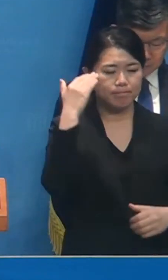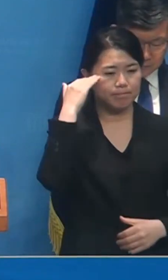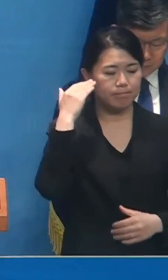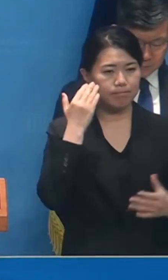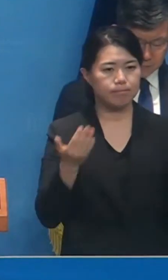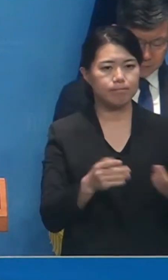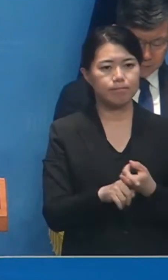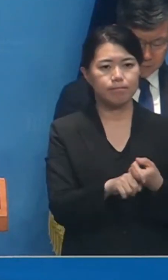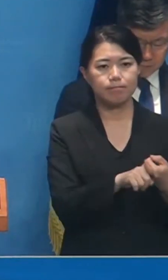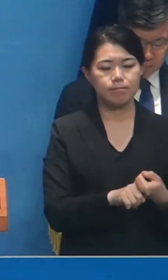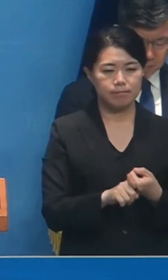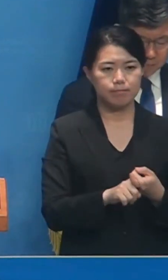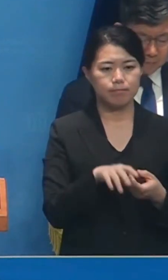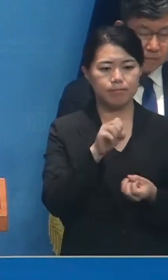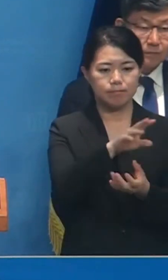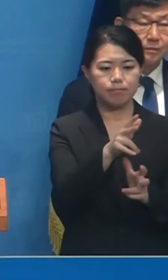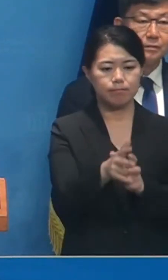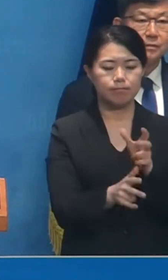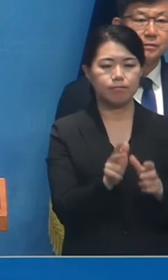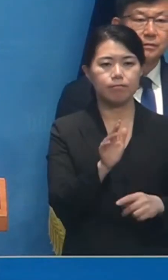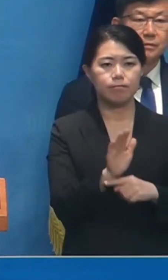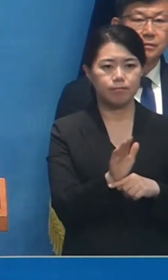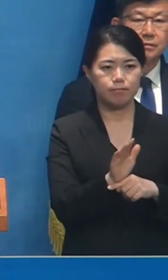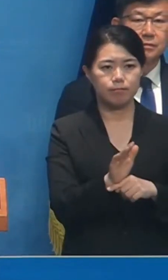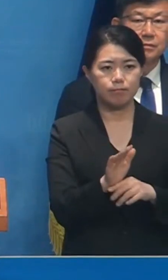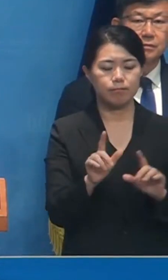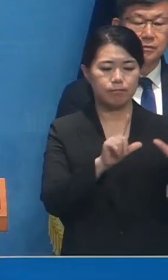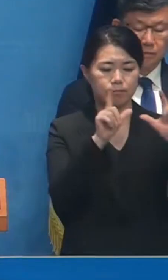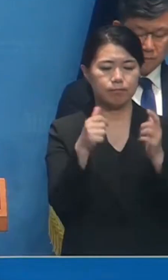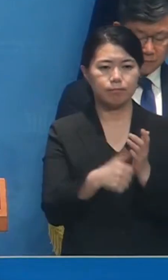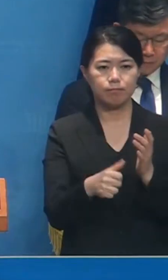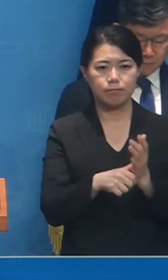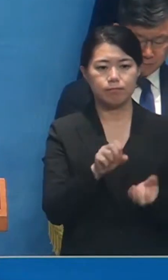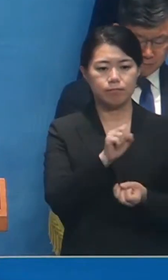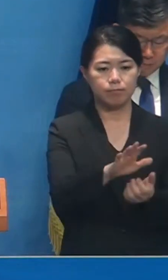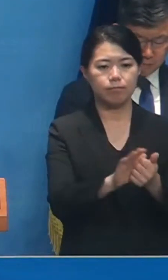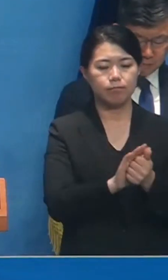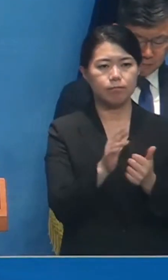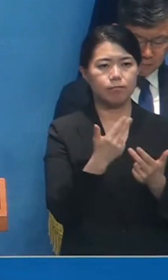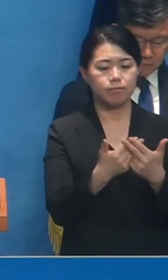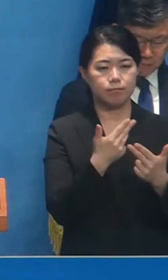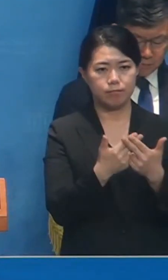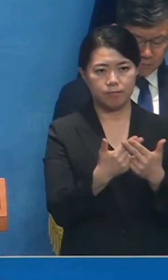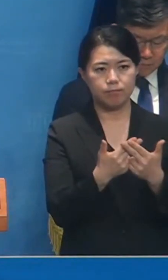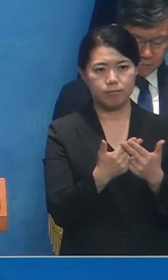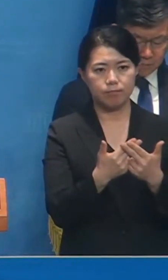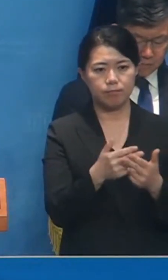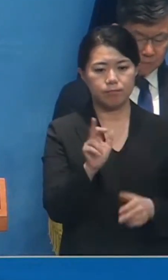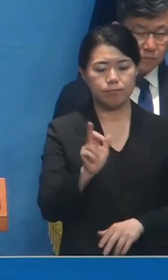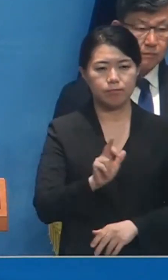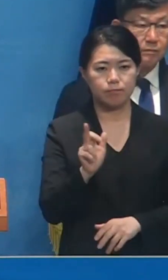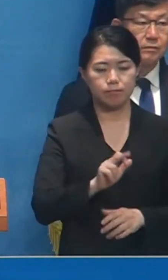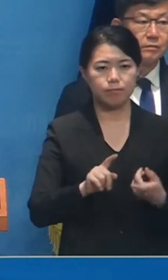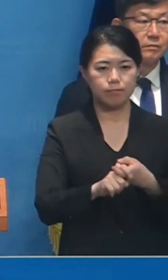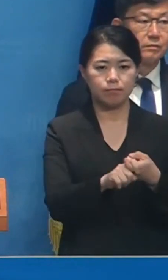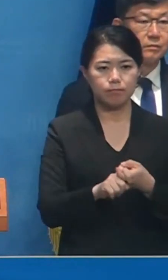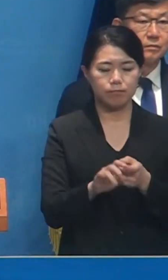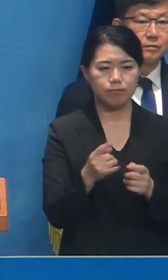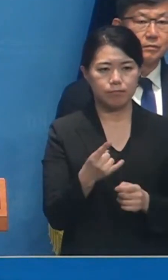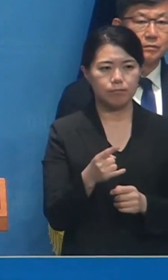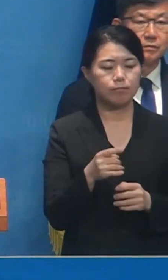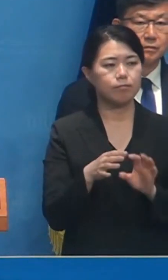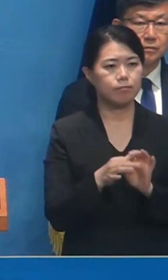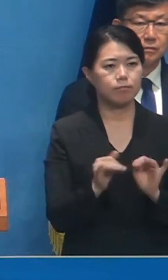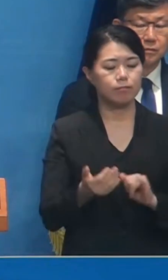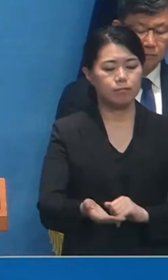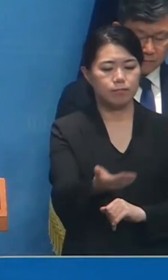한국노총 전국연대노조 택배산업본부, 생활물류 택배서비스협회, 쿠팡 파트너스 연합회 관계자